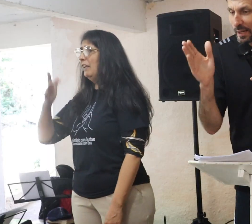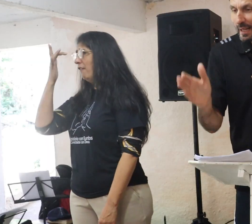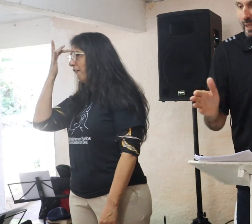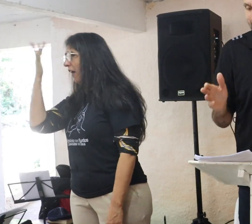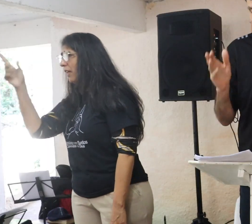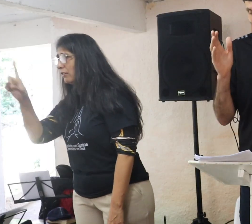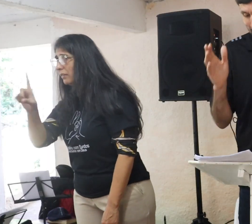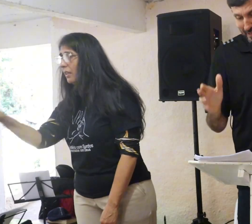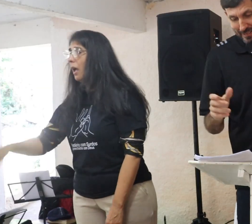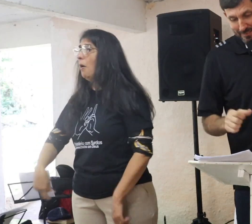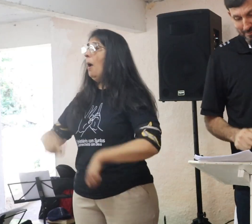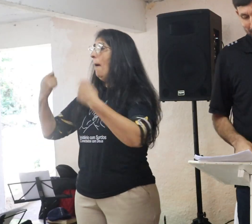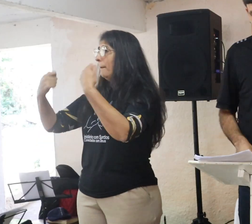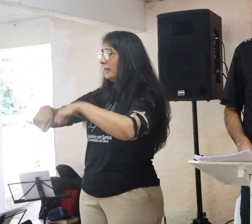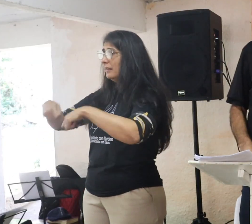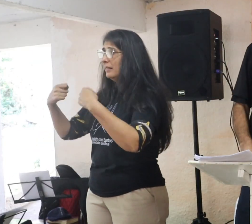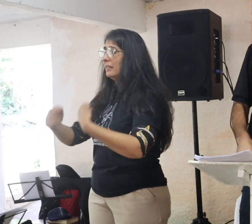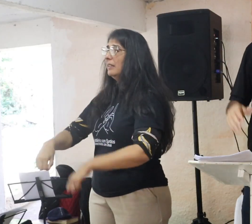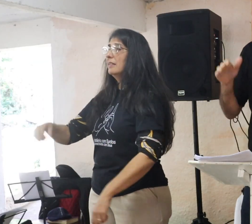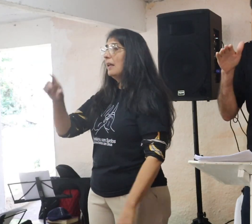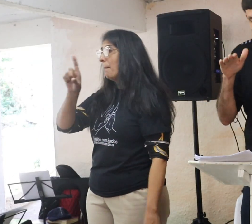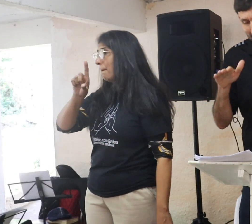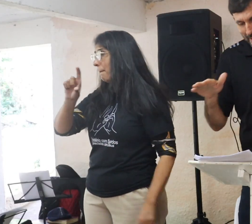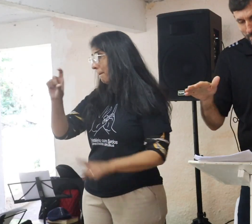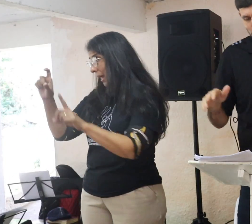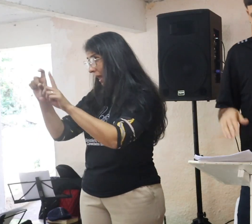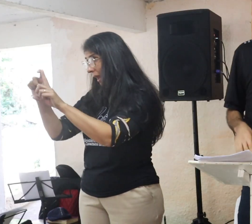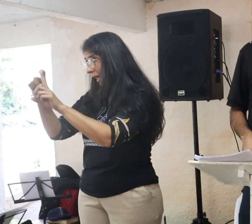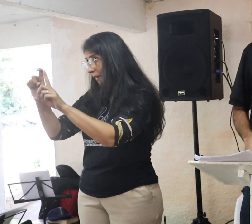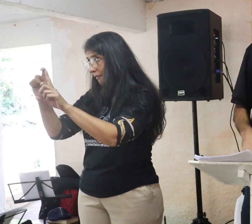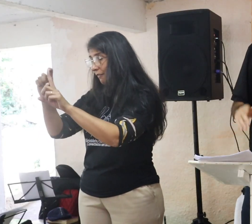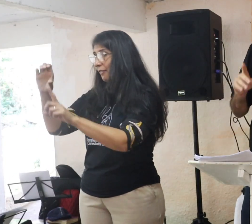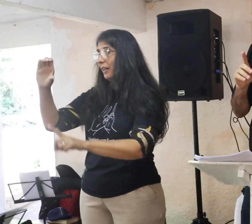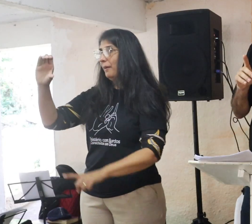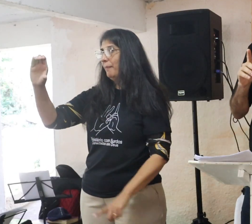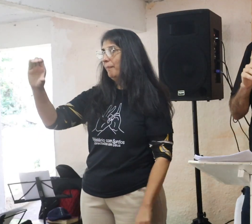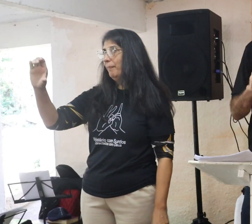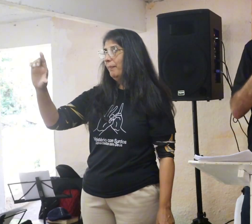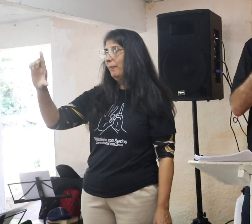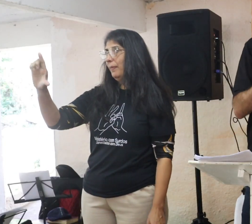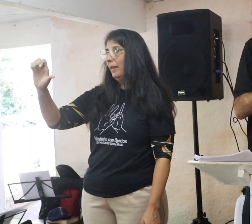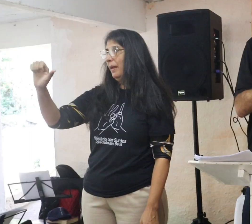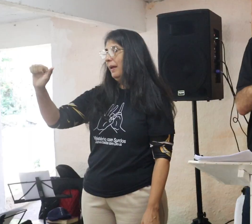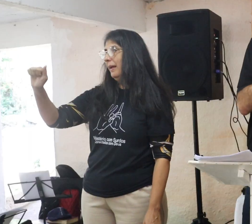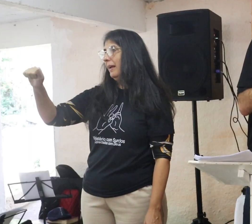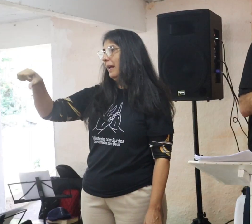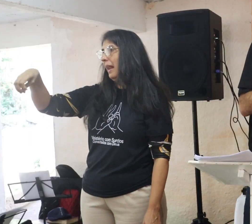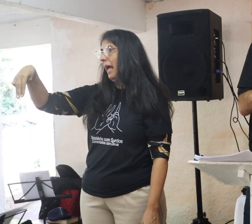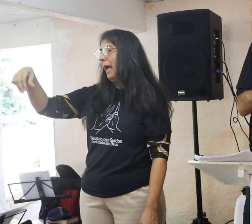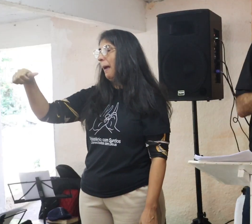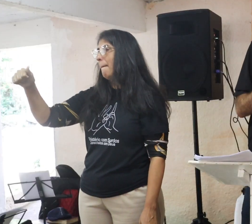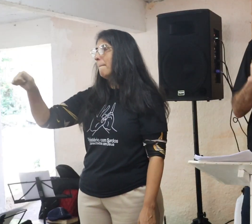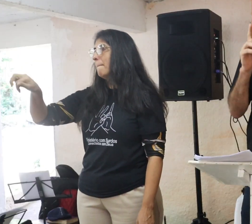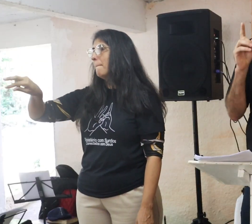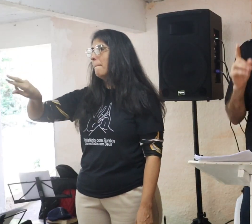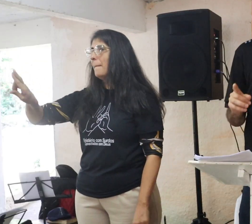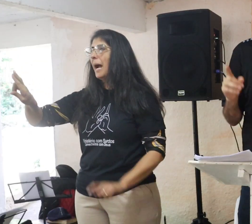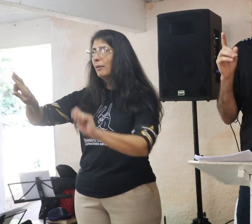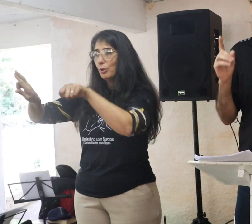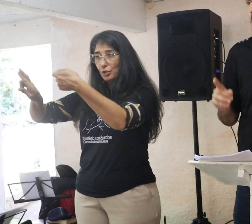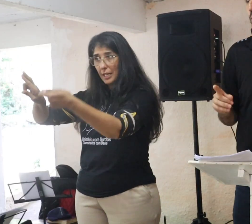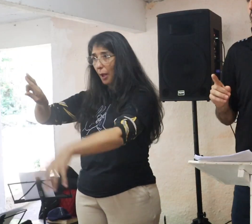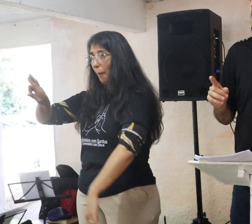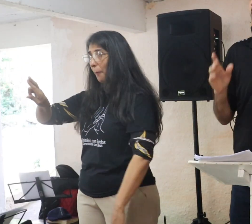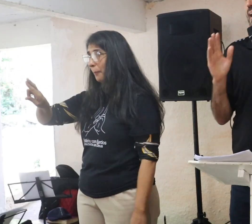se ajoelhar, de clamar, de nos submetermos. Mas, queridos, sem esquecermos que a